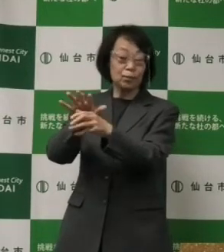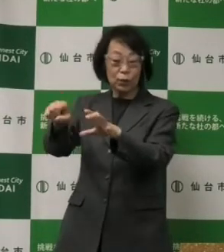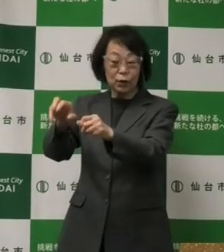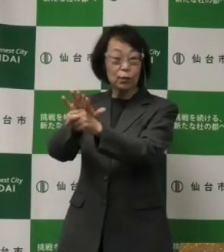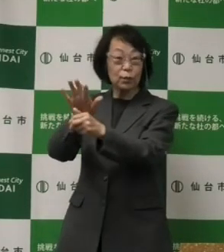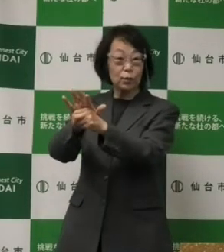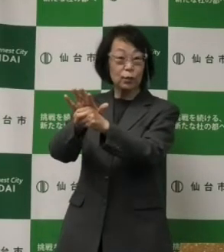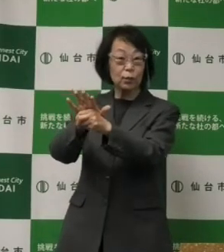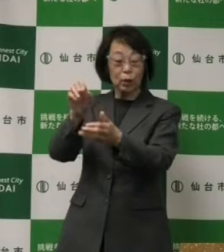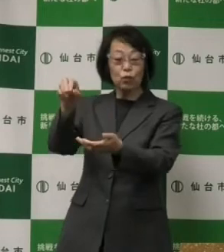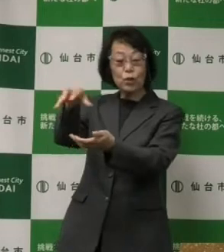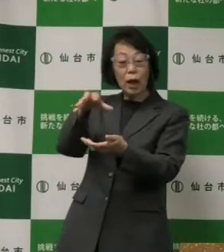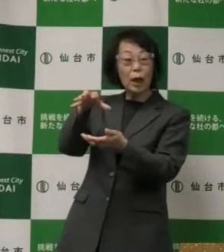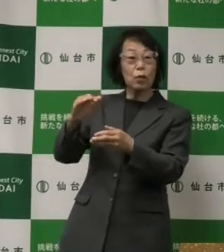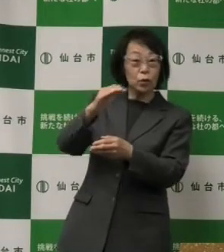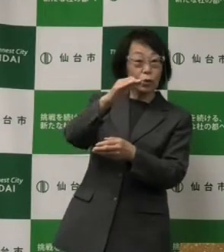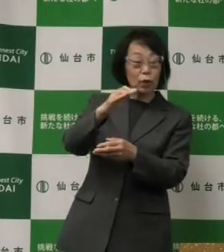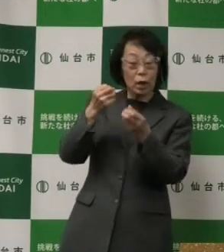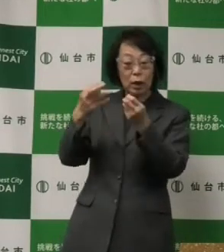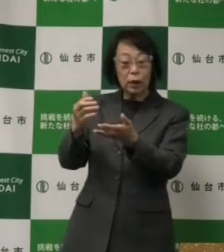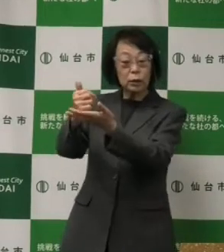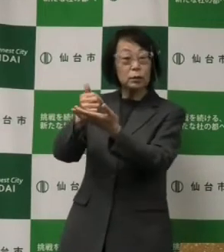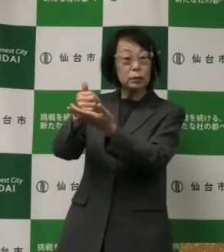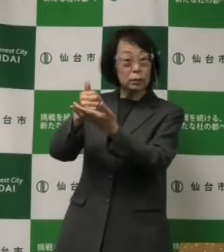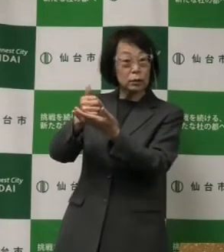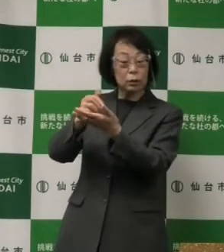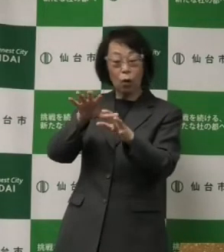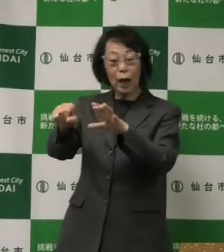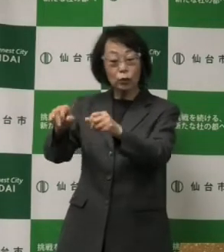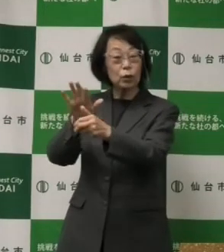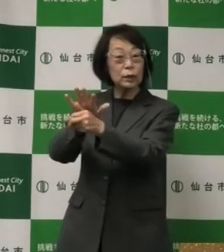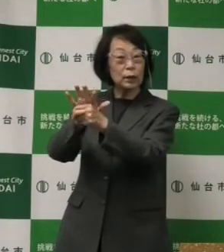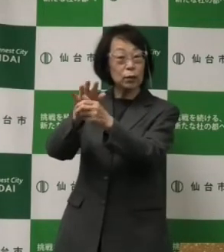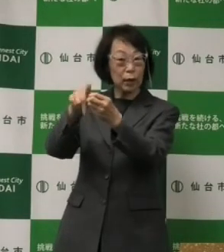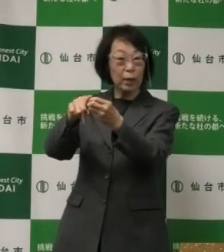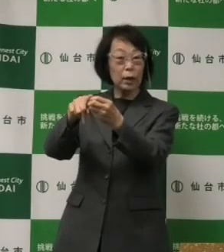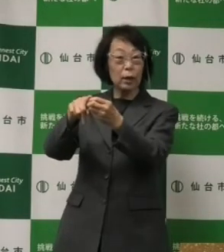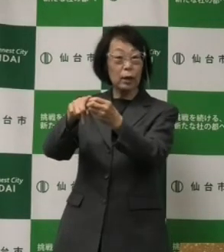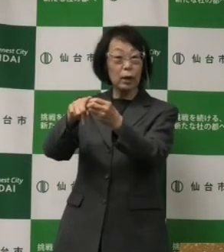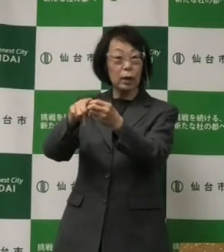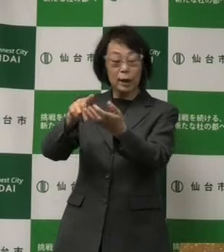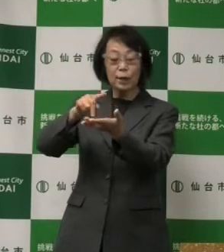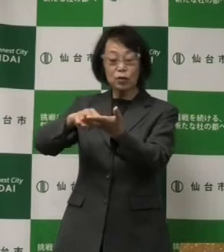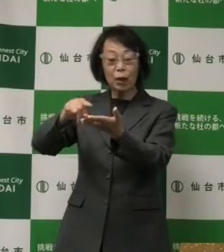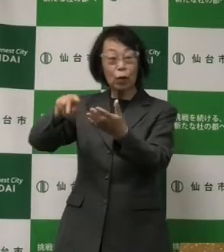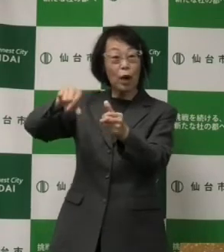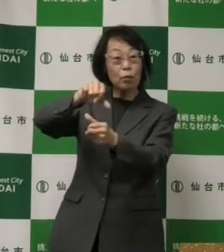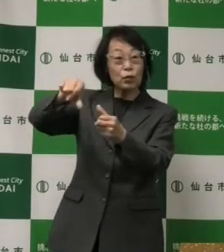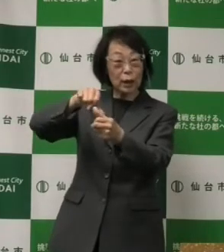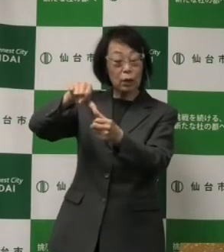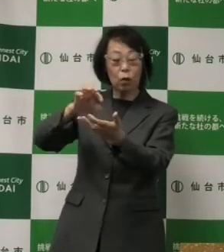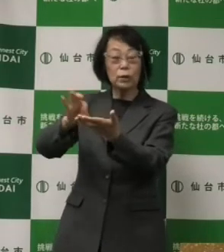売上向上と新規の顧客の獲得支援のために、スマートフォンアプリを活用